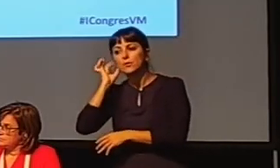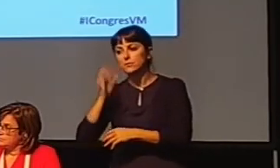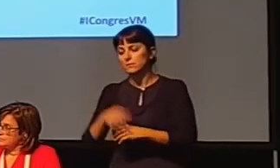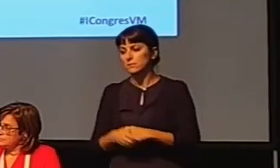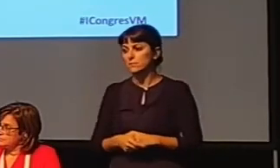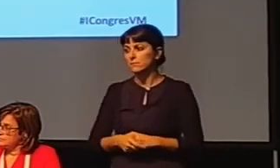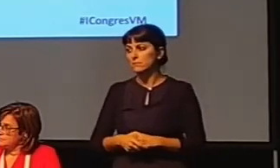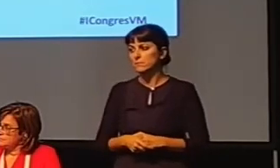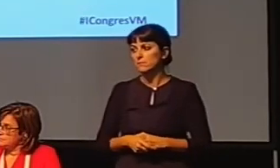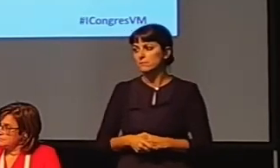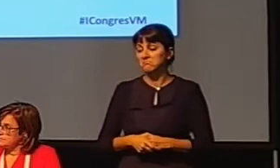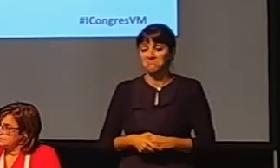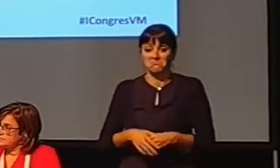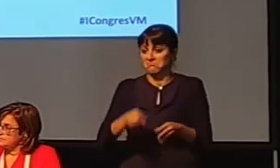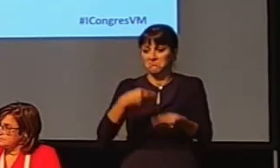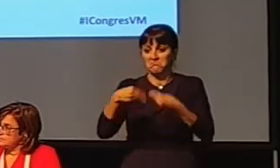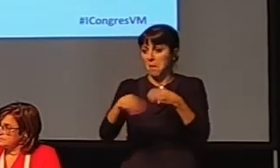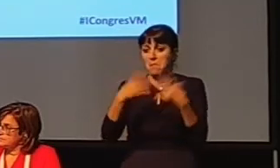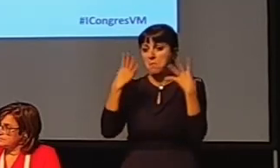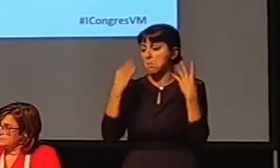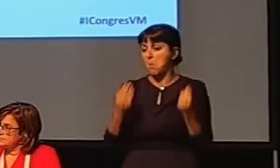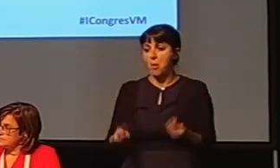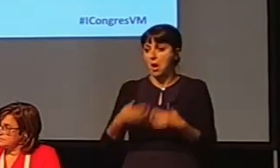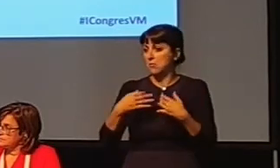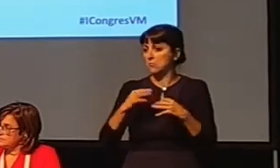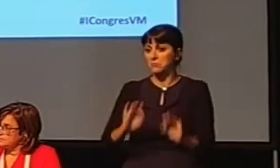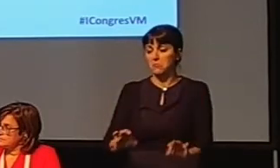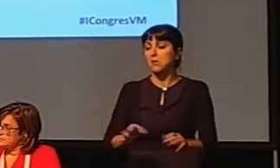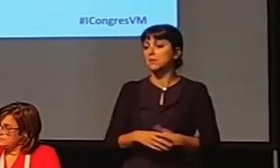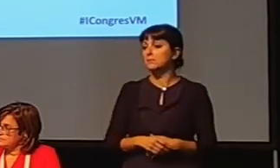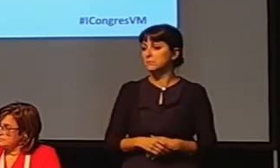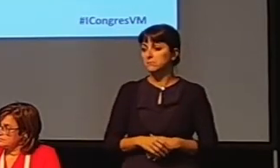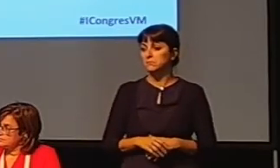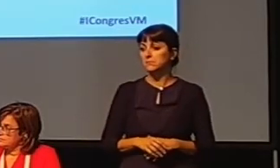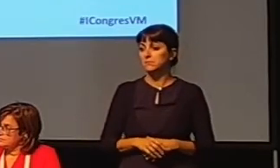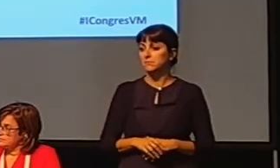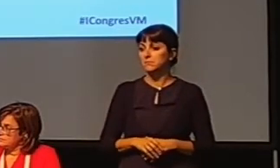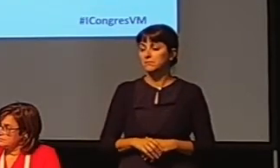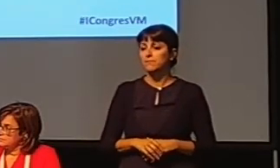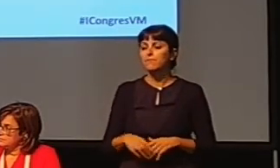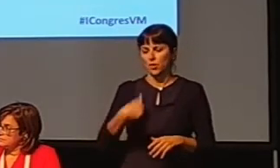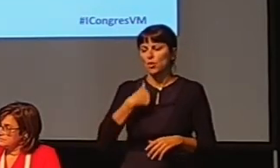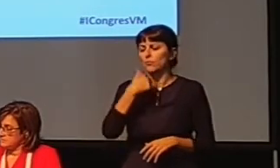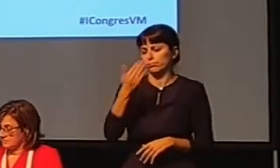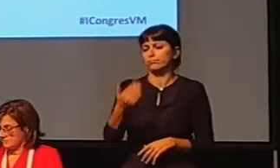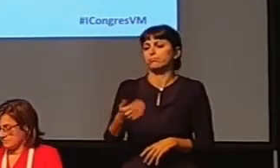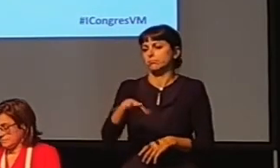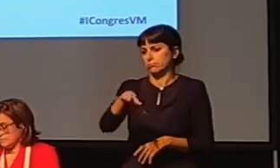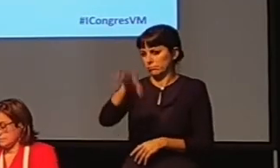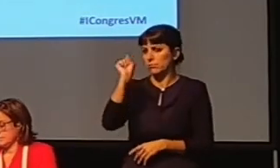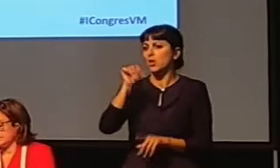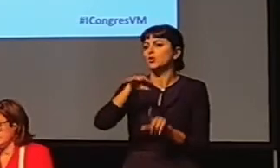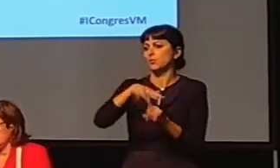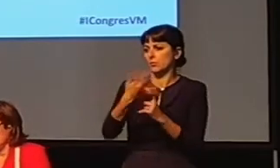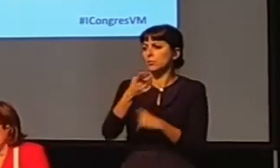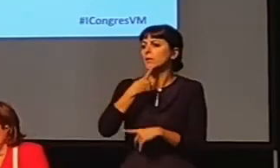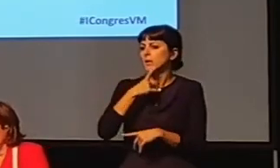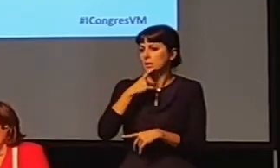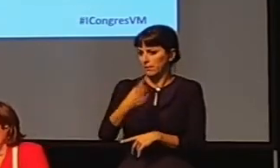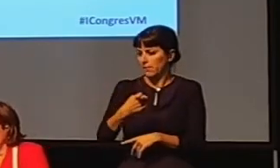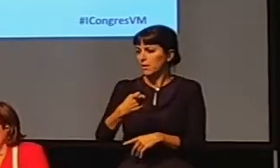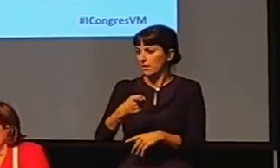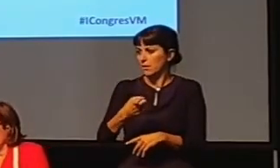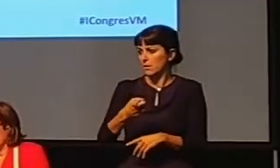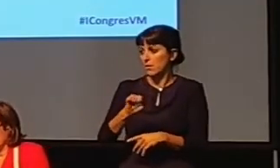Que es quedi en paper mullat té que veure amb la responsabilitat dels partits. Ja sé que estem en un moment difícil, ¿vale? Sí. Quan